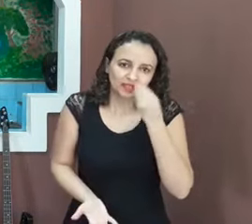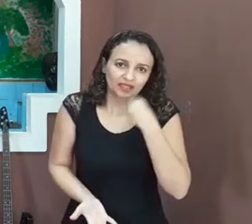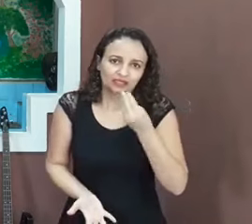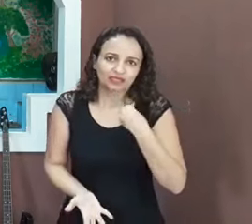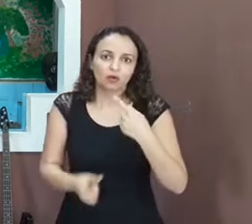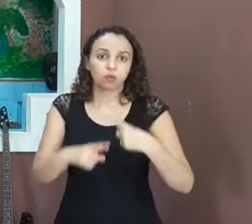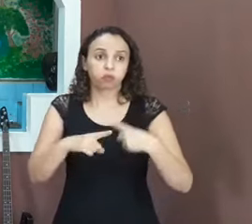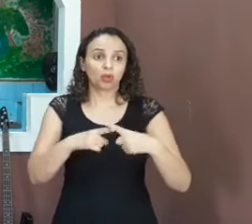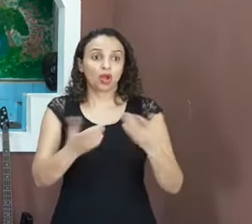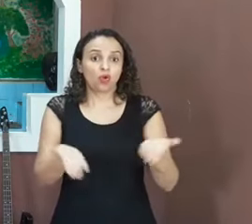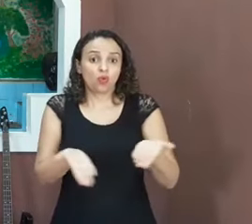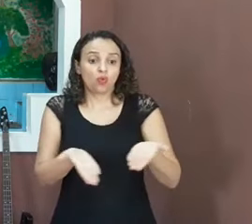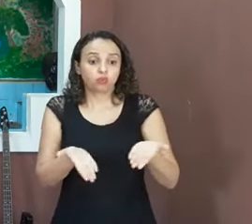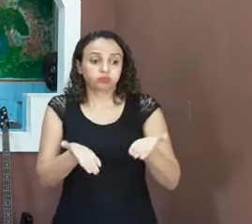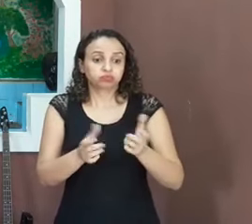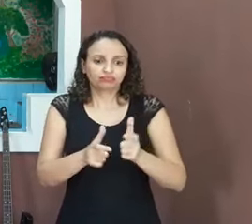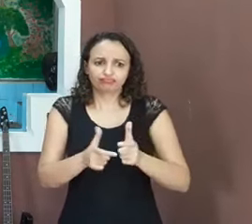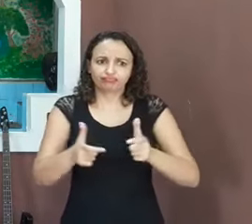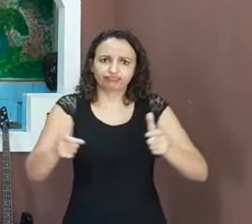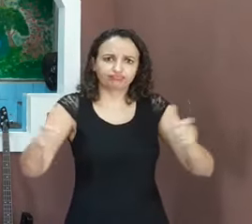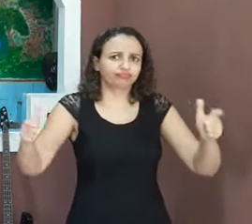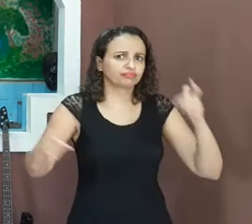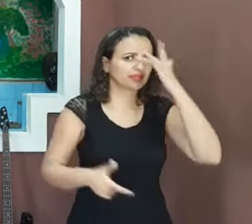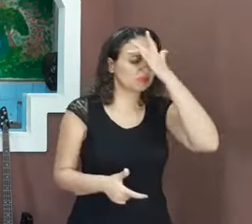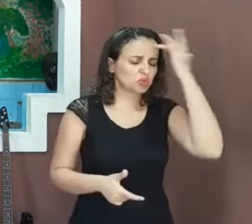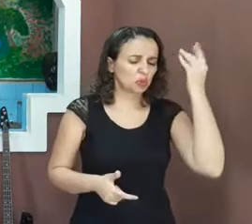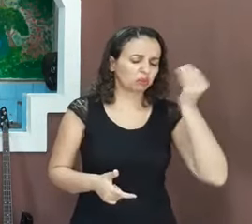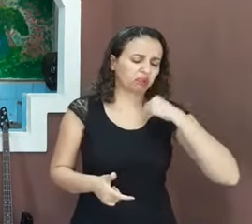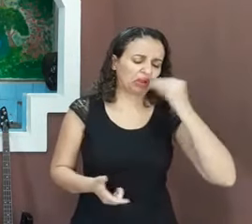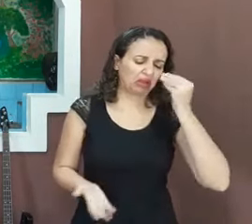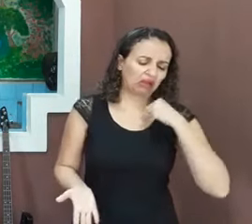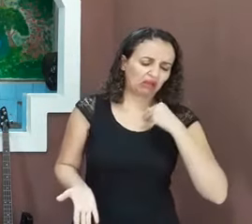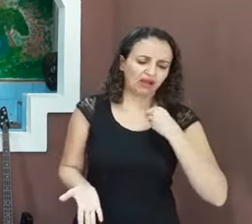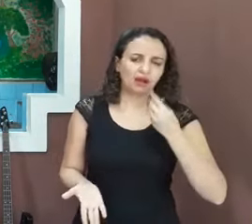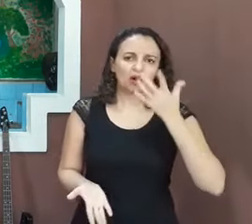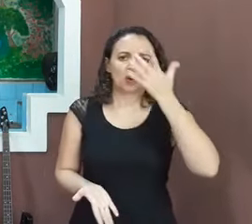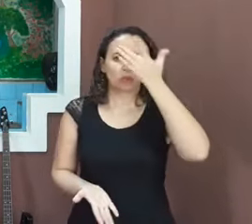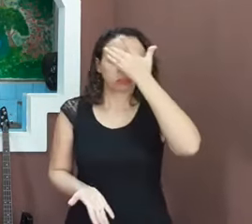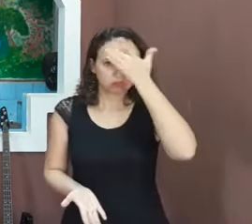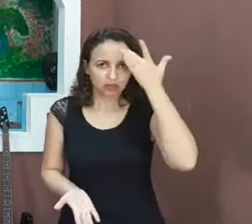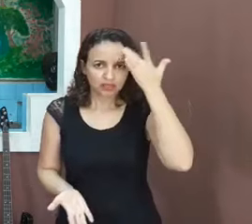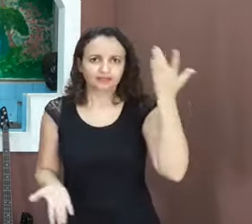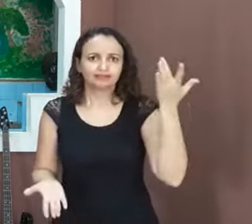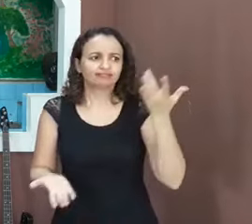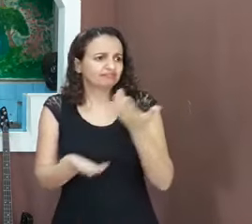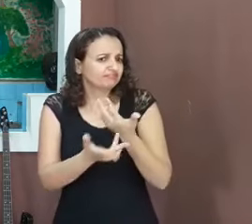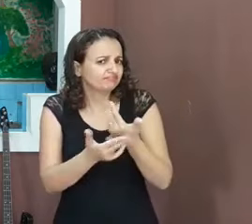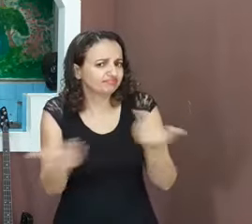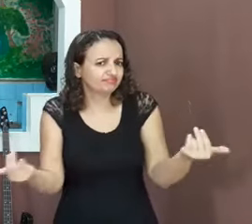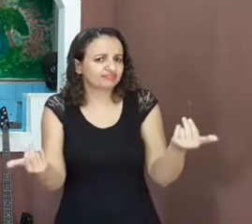geração de preguiçosos, certo? Gente, é fato, há